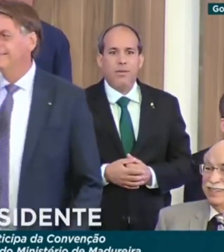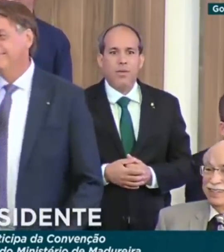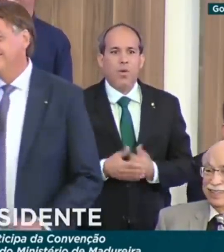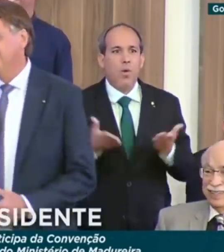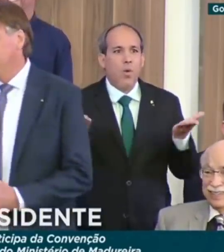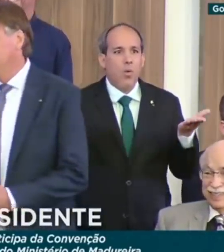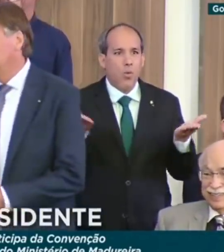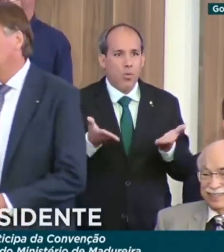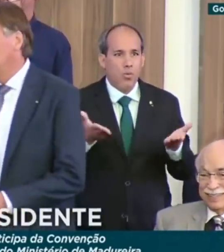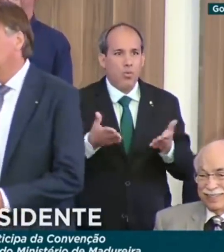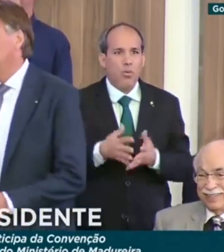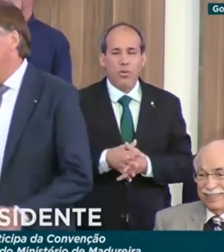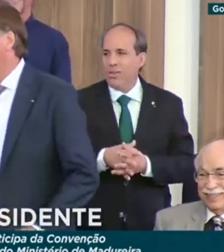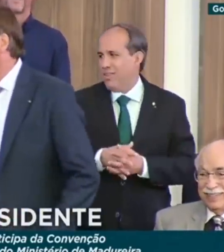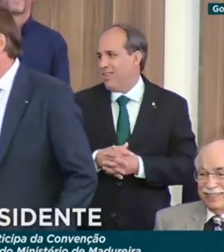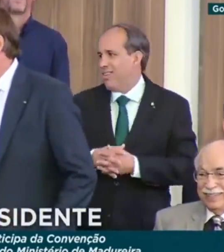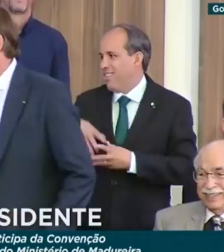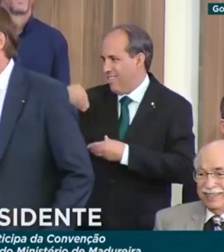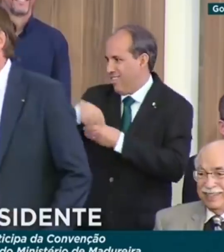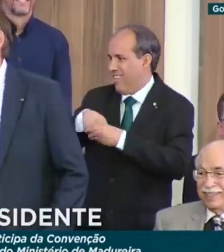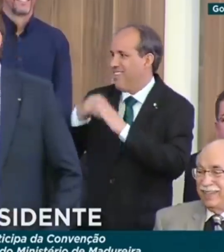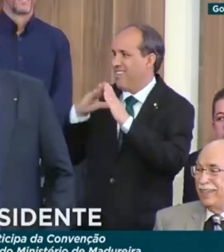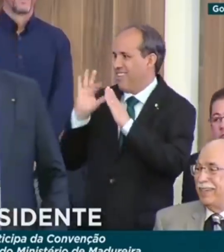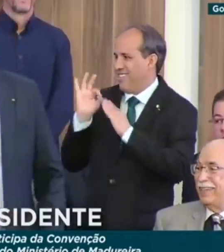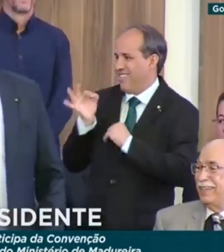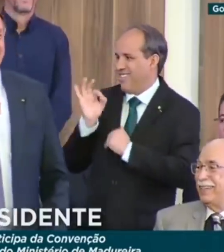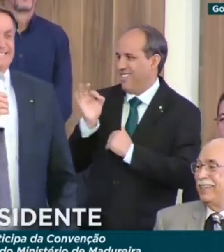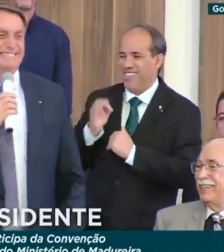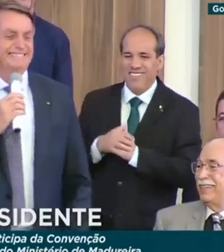Hoje, nas nossas casas,